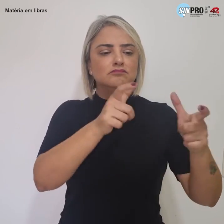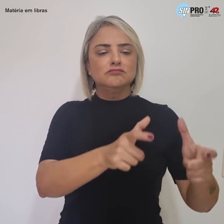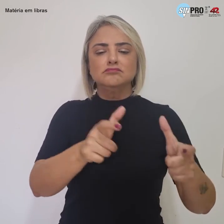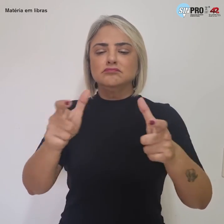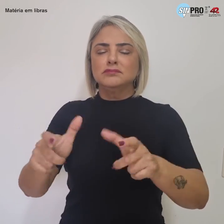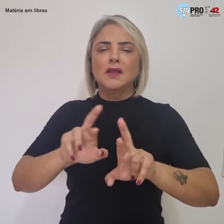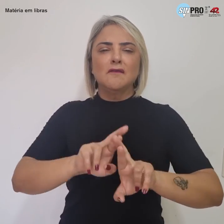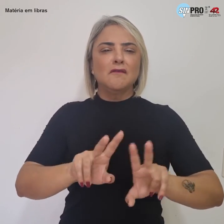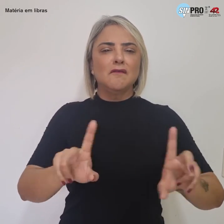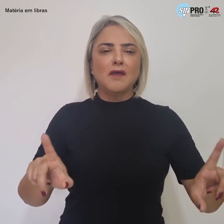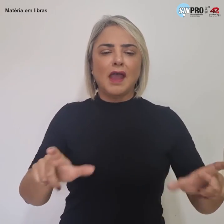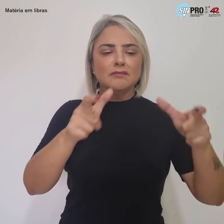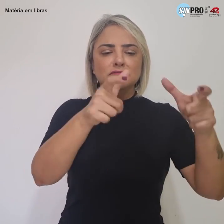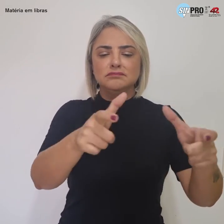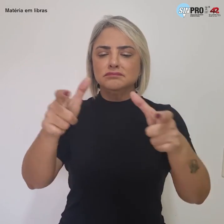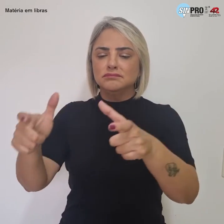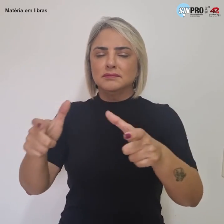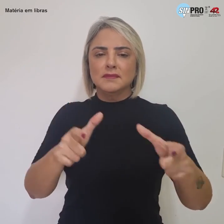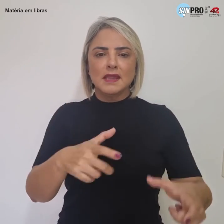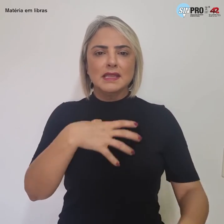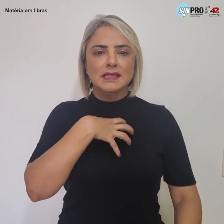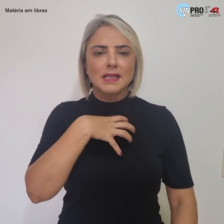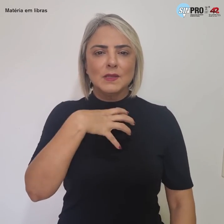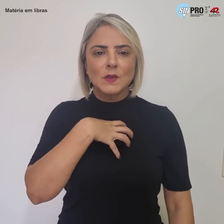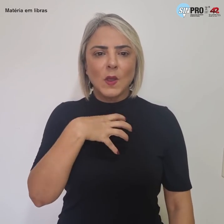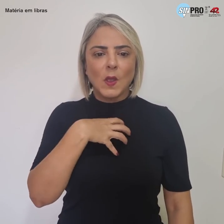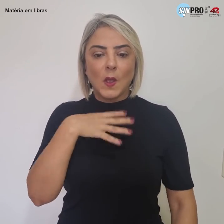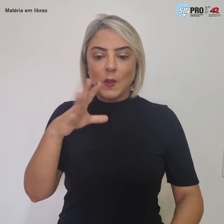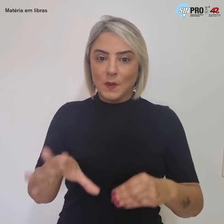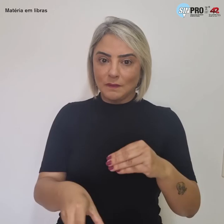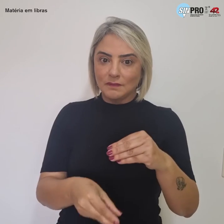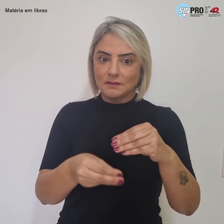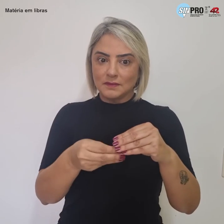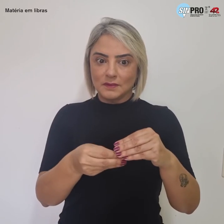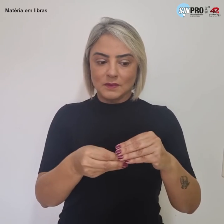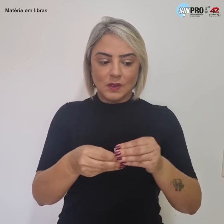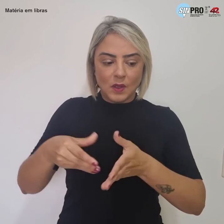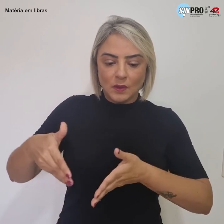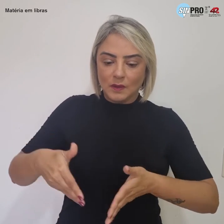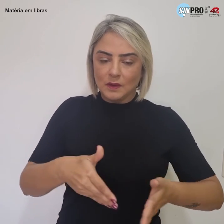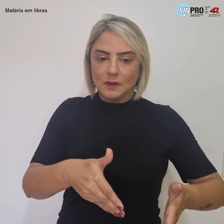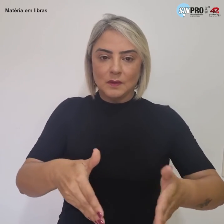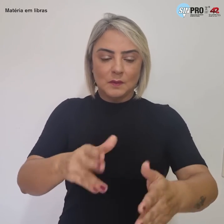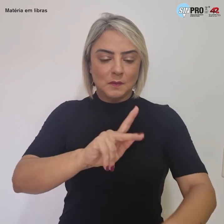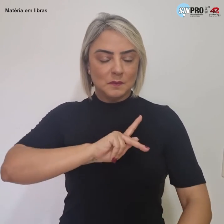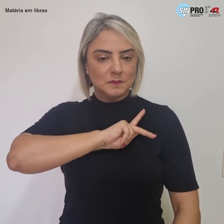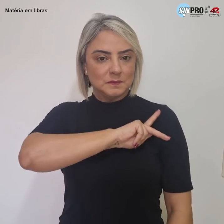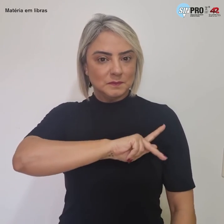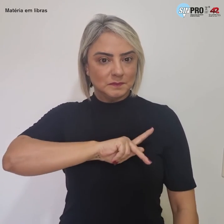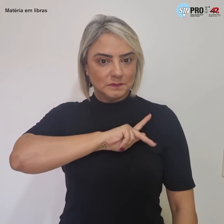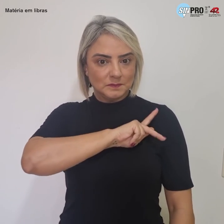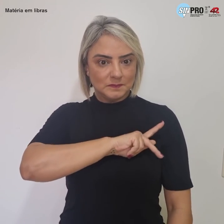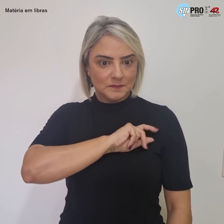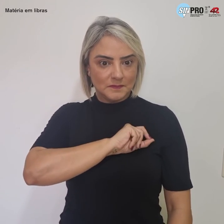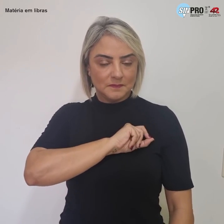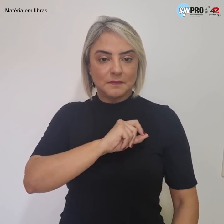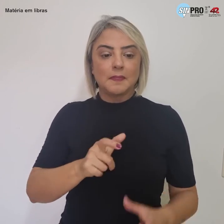várias estações sensoriais que compunham um percurso poético. Na estação